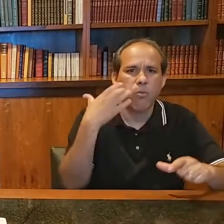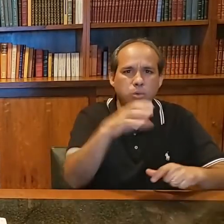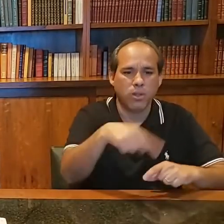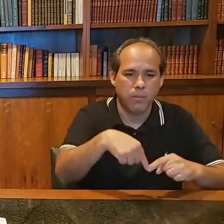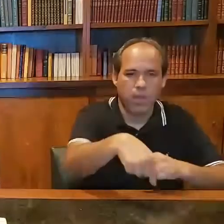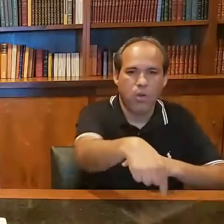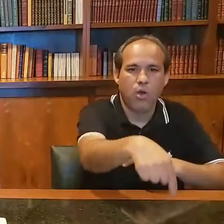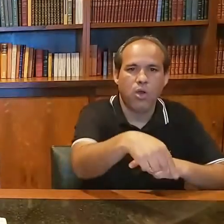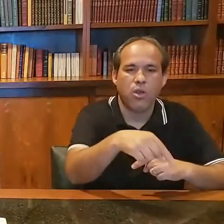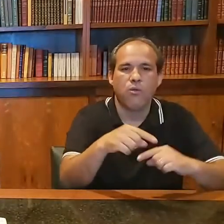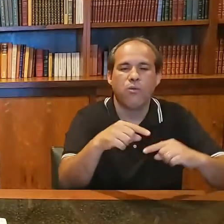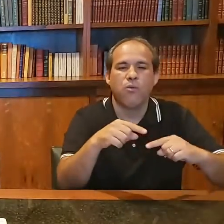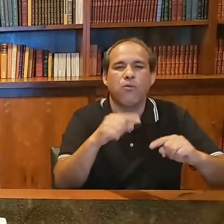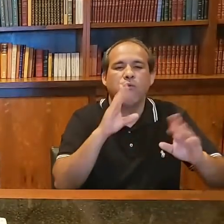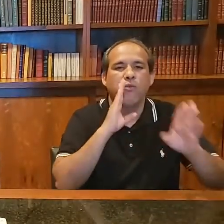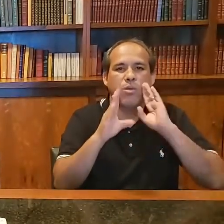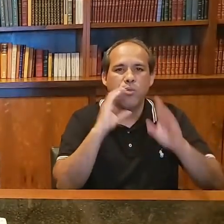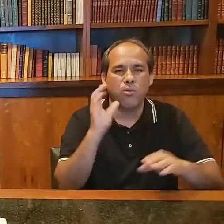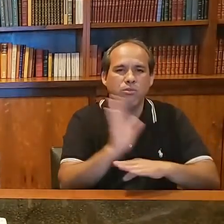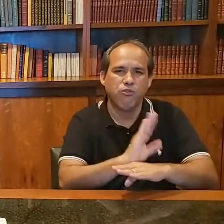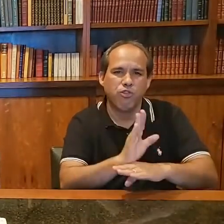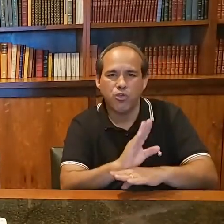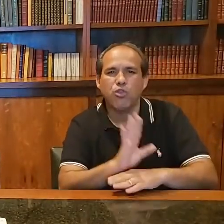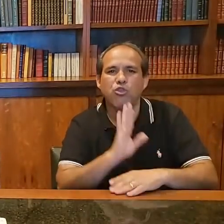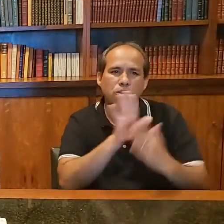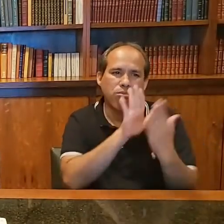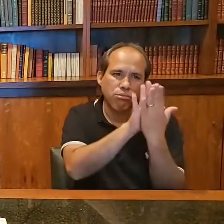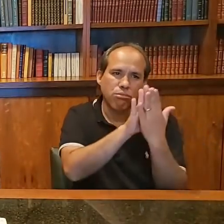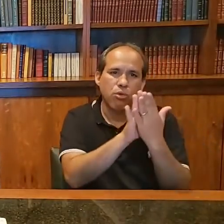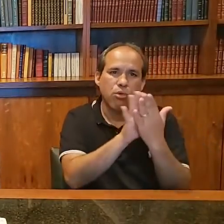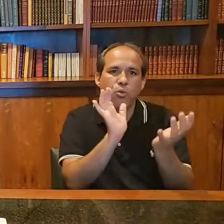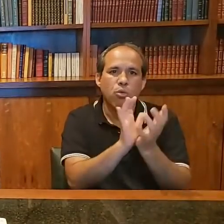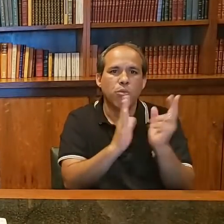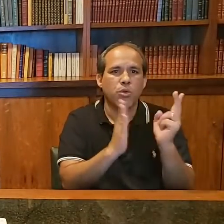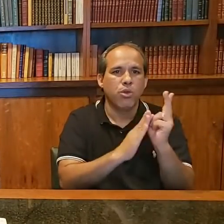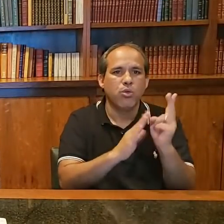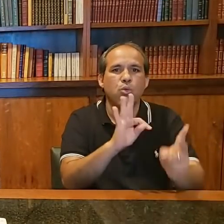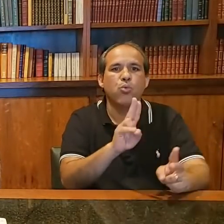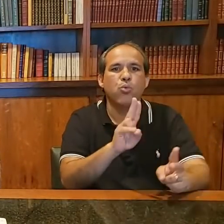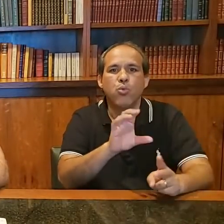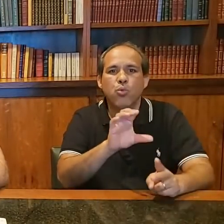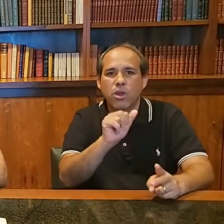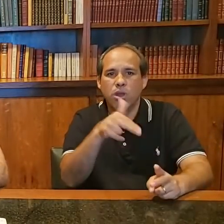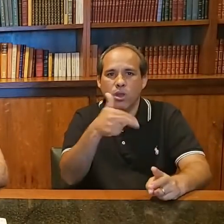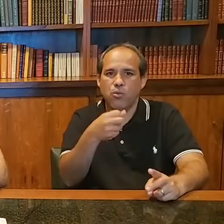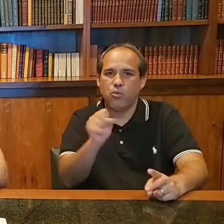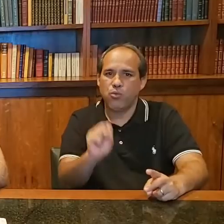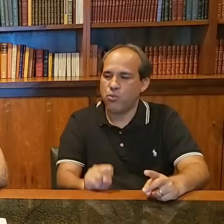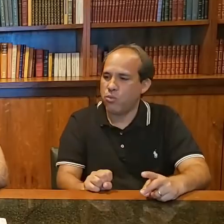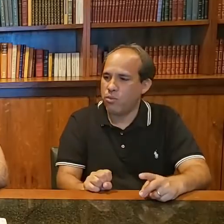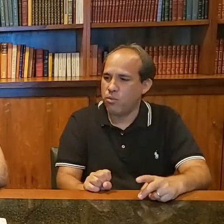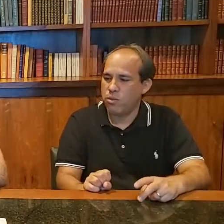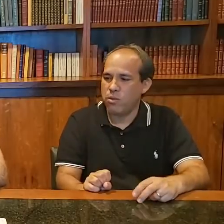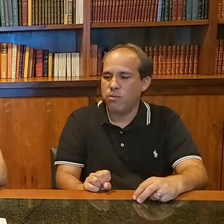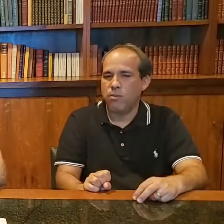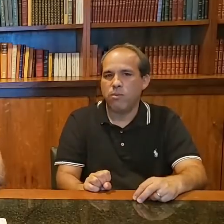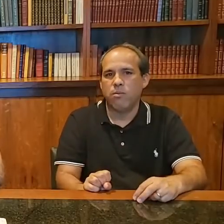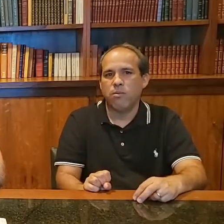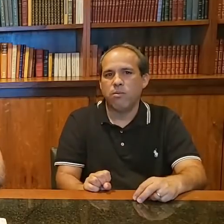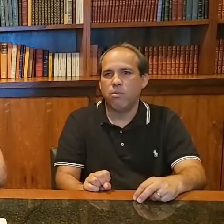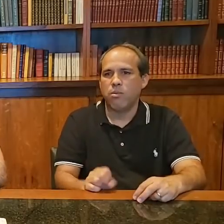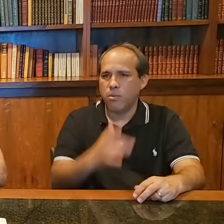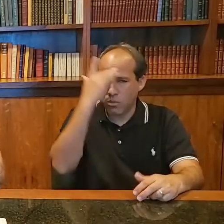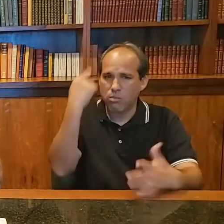em São Gabriel da Cachoeira, eu estive lá com os índios tucanos, onde tem até uma coisa que todo mundo